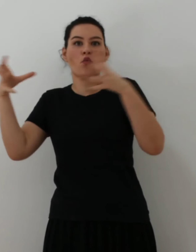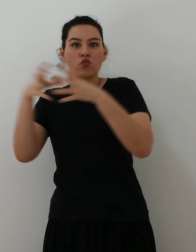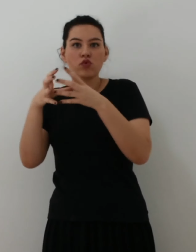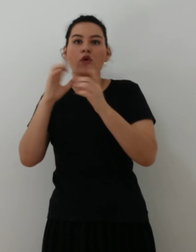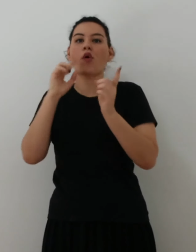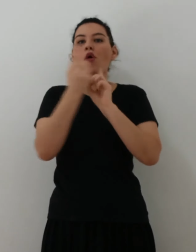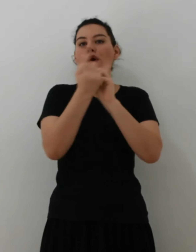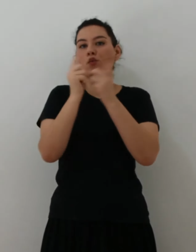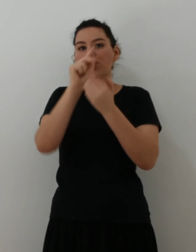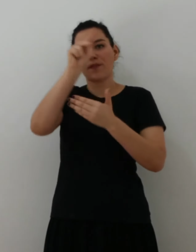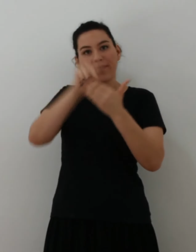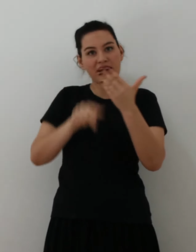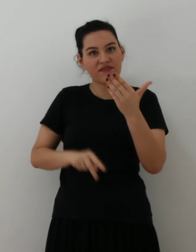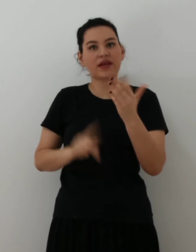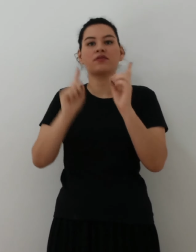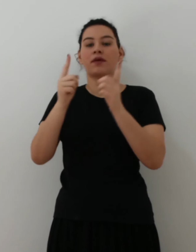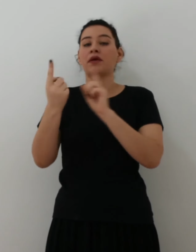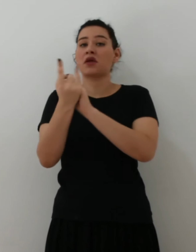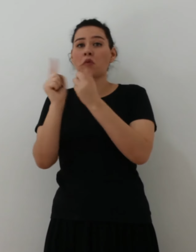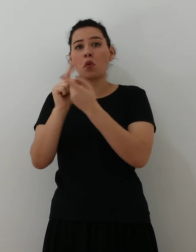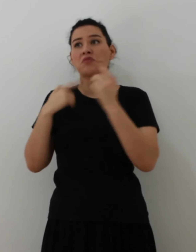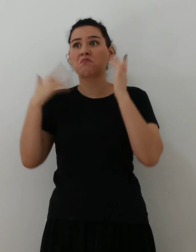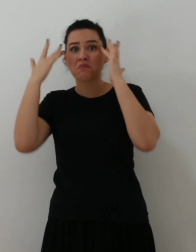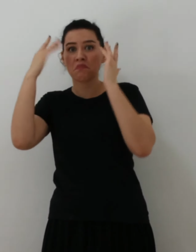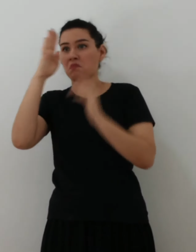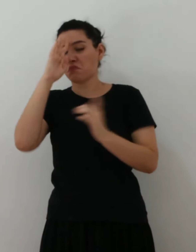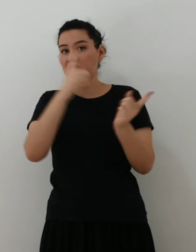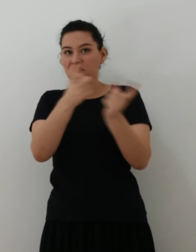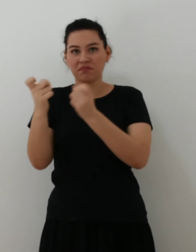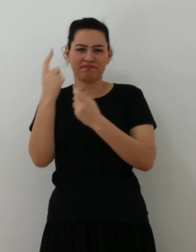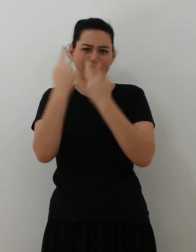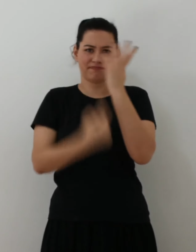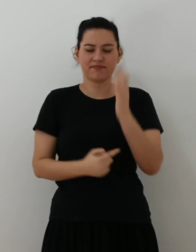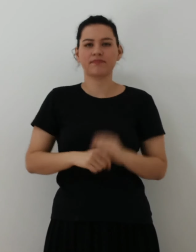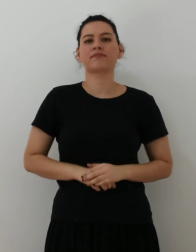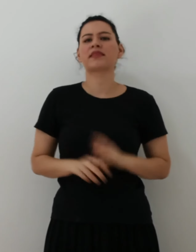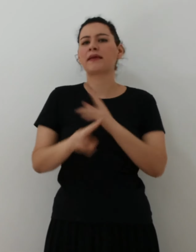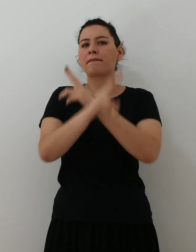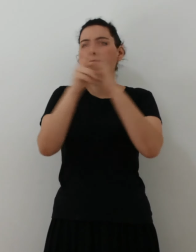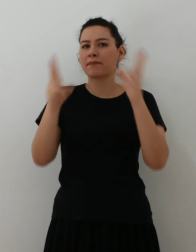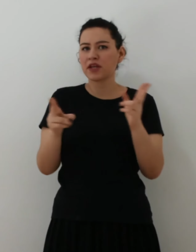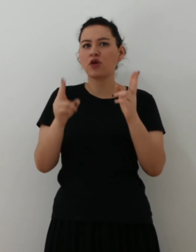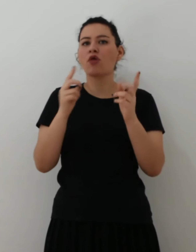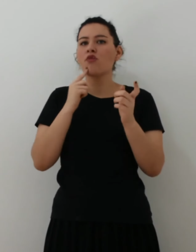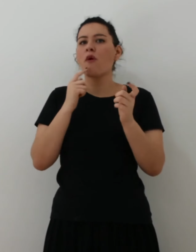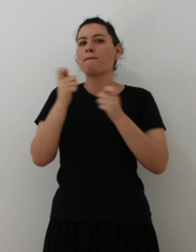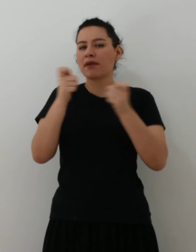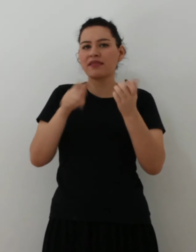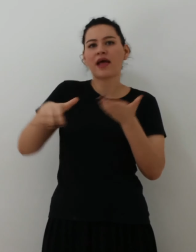de planificación, encuentros educativos, etc. El periodo de préstamo de los espacios irá desde